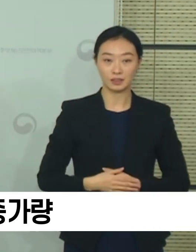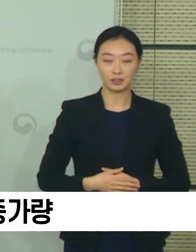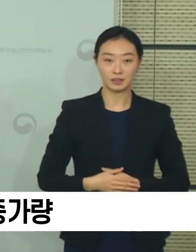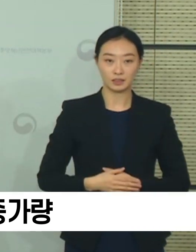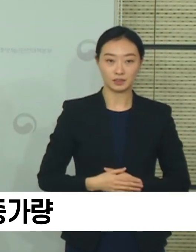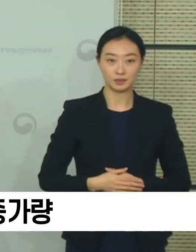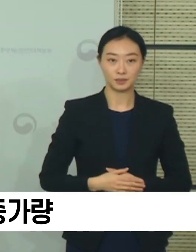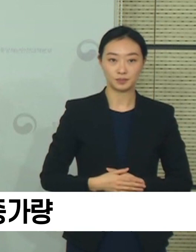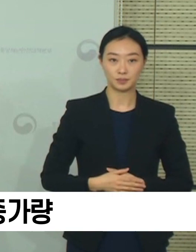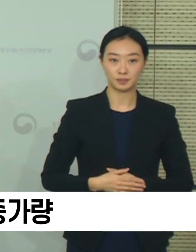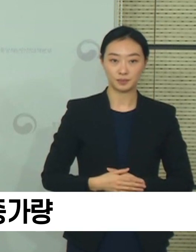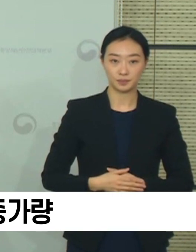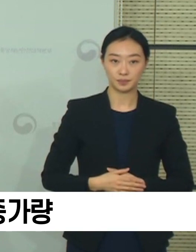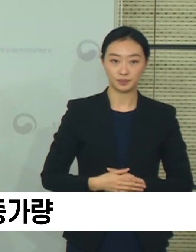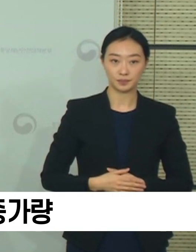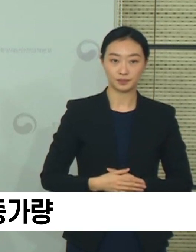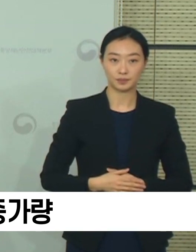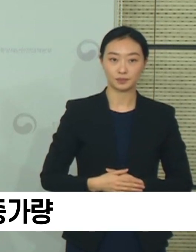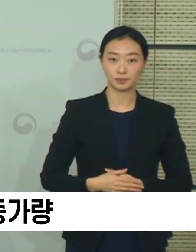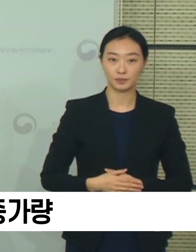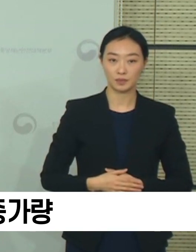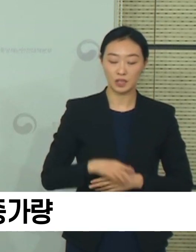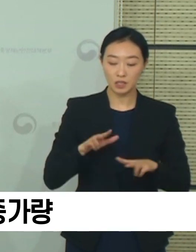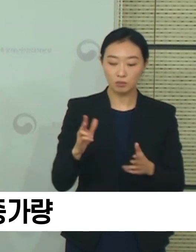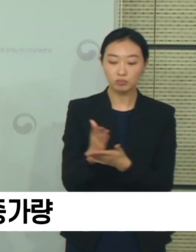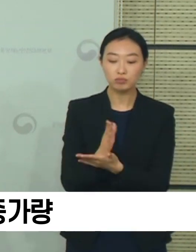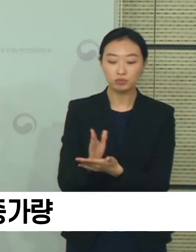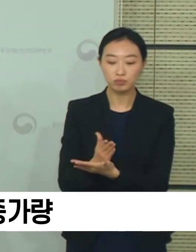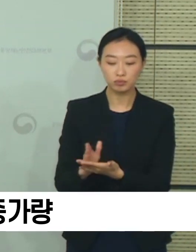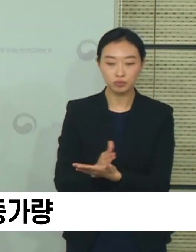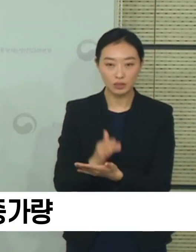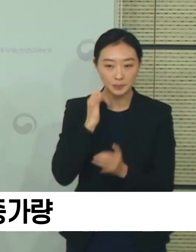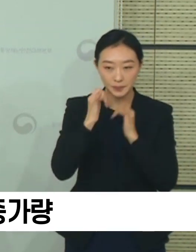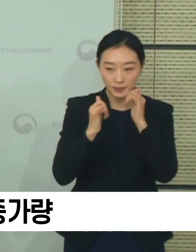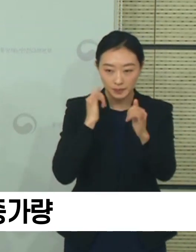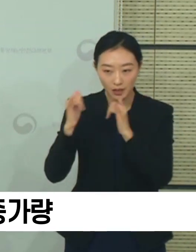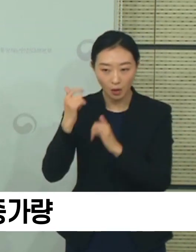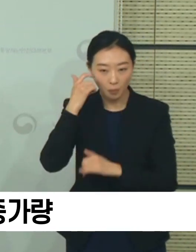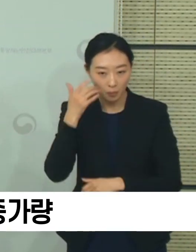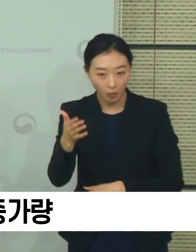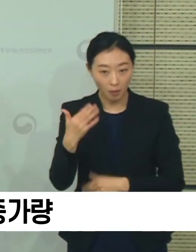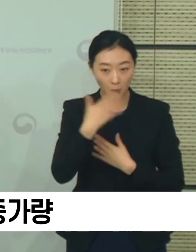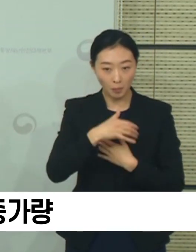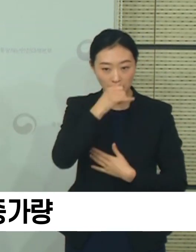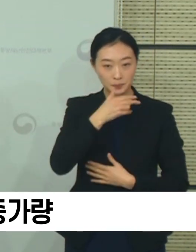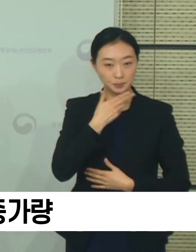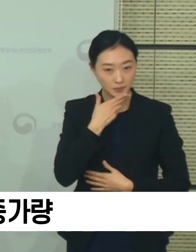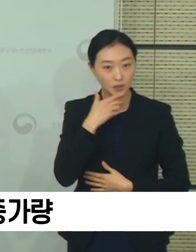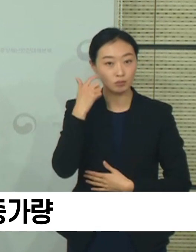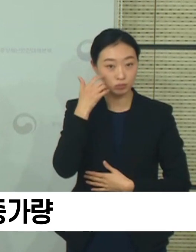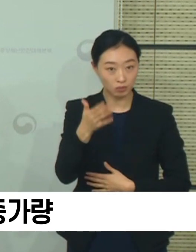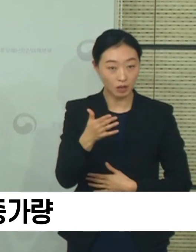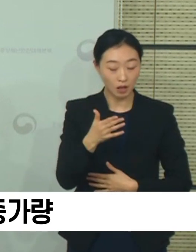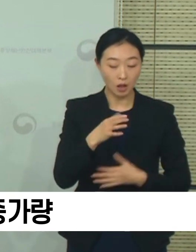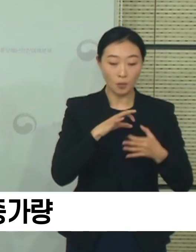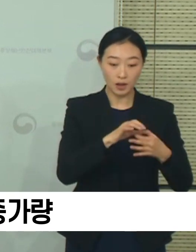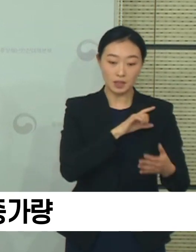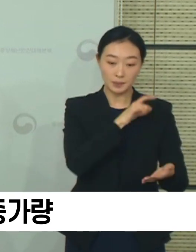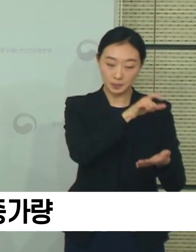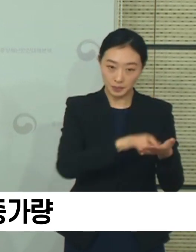명단에 대해서는 현재 분류 작업 중에 있습니다. 그래서 관련된 인적 사항과 연락처